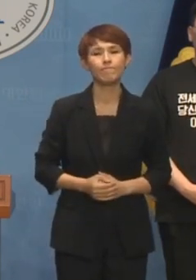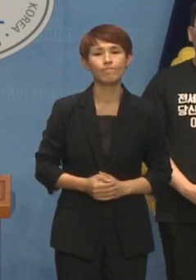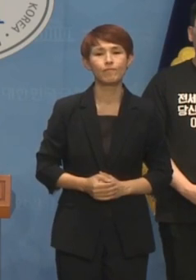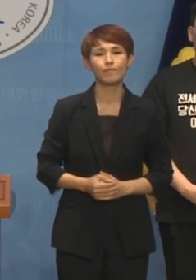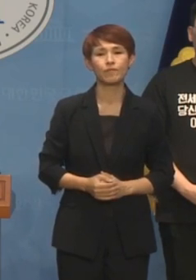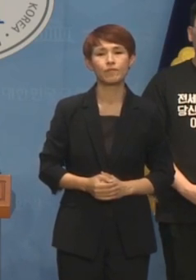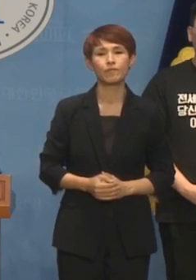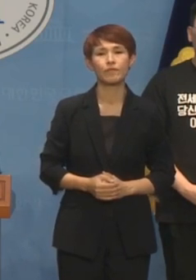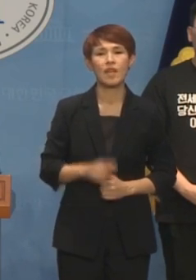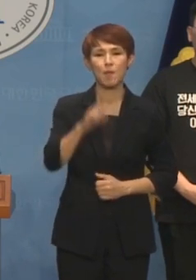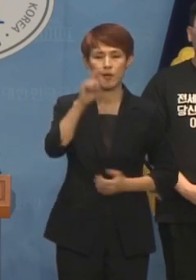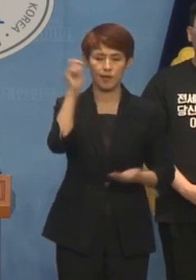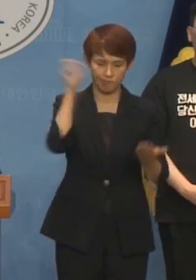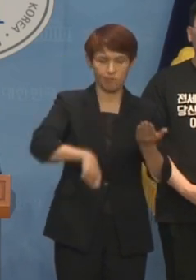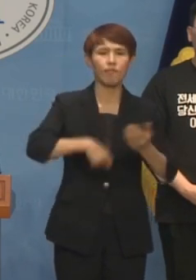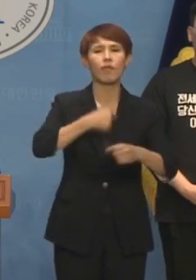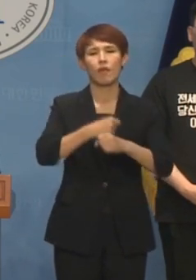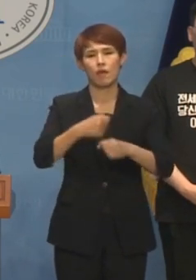원포인트